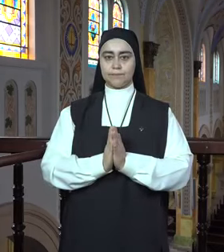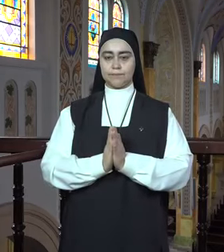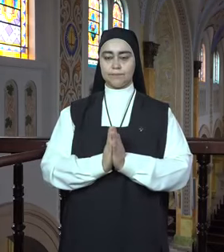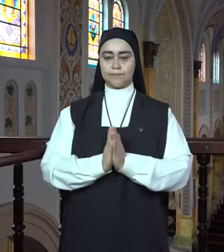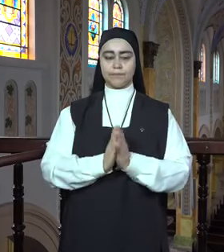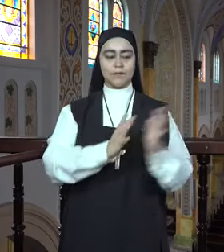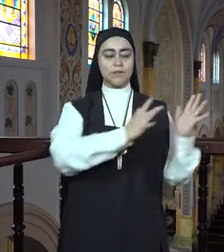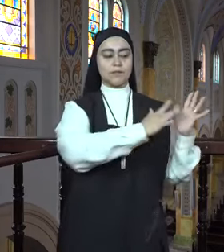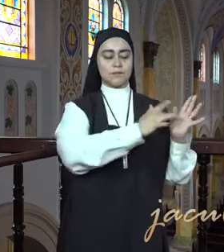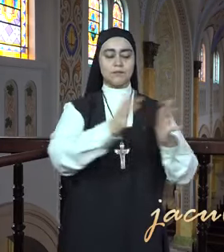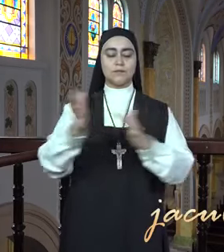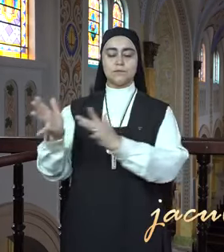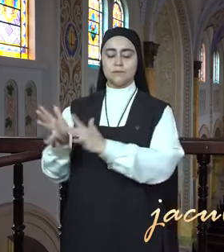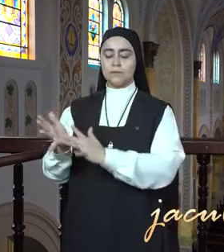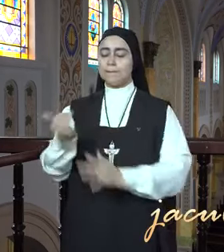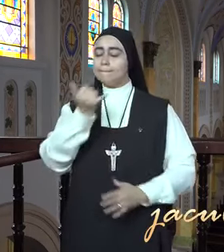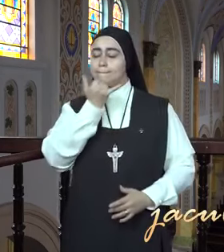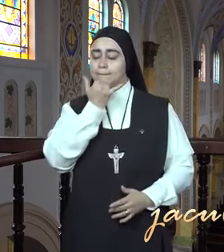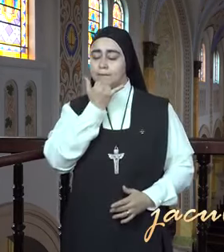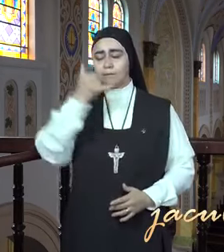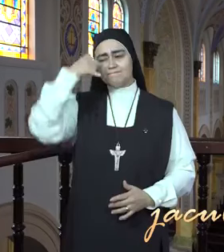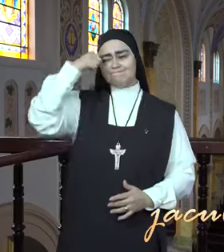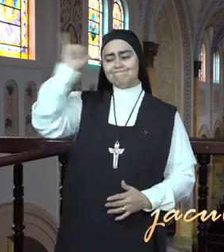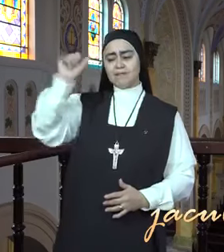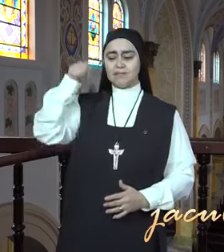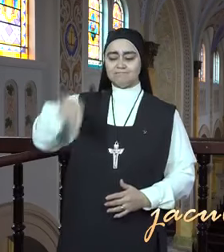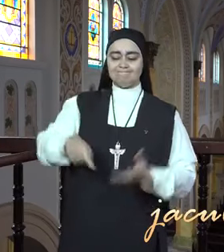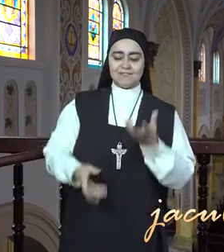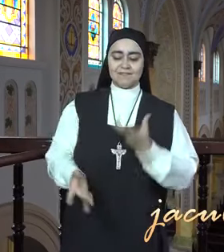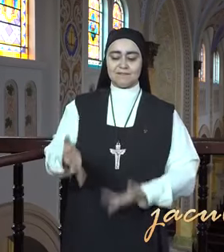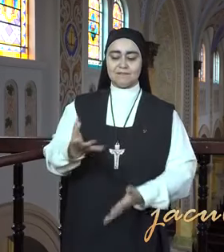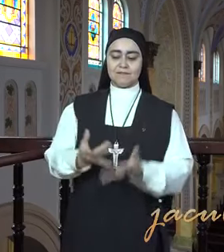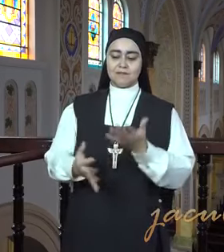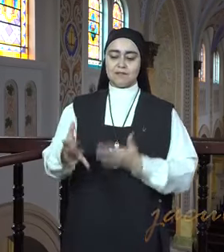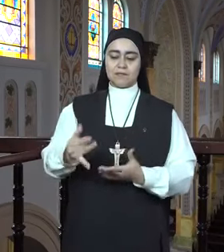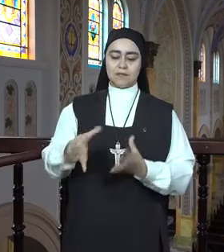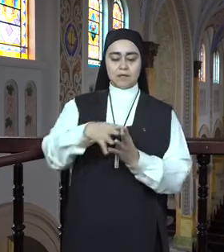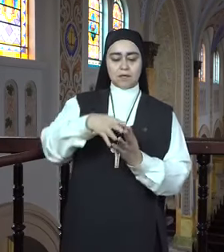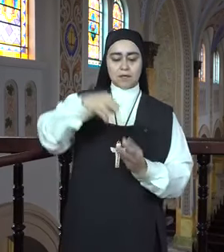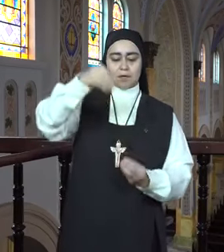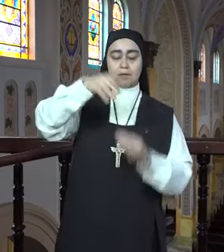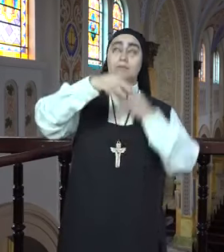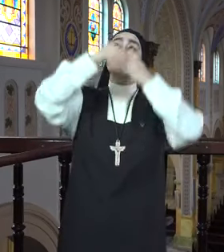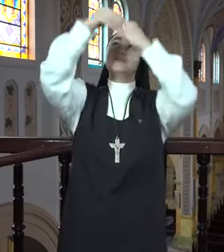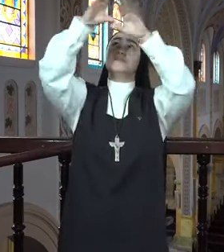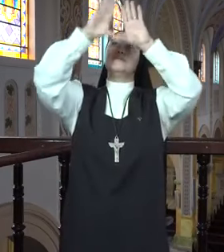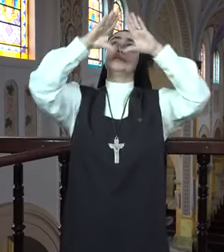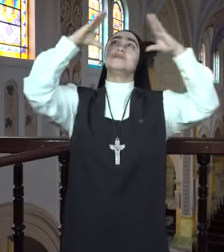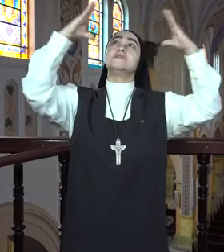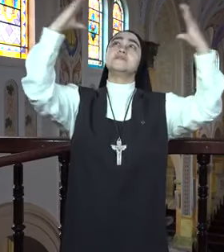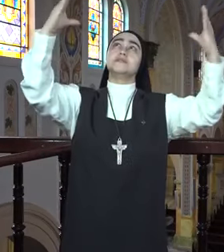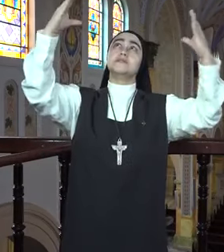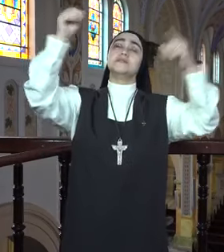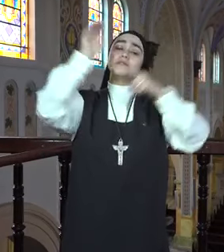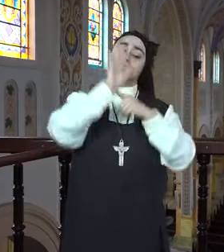Ó meu Jesus, perdoai-nos, livrai-nos do fogo do inferno, levai as almas todas para o céu